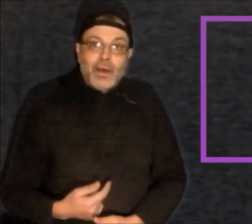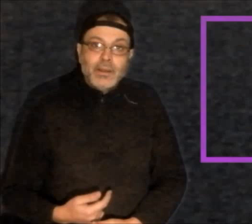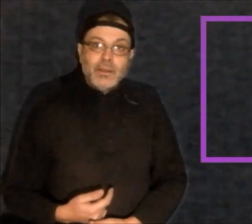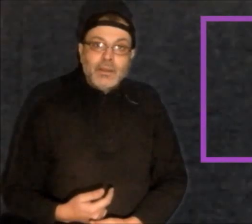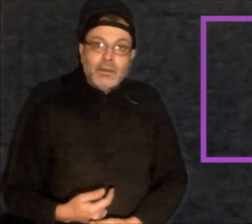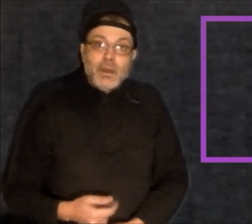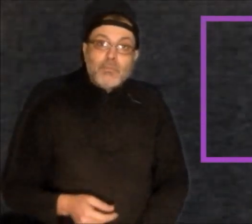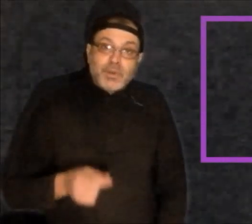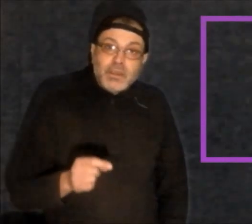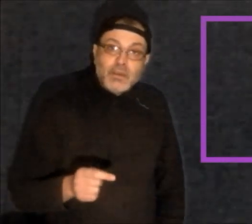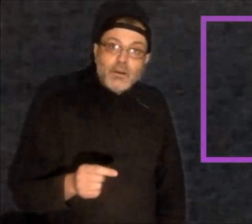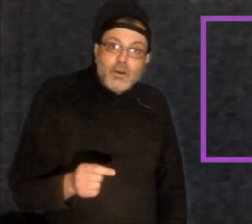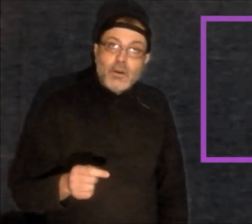هذا